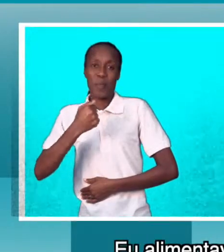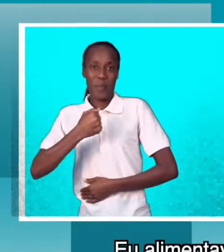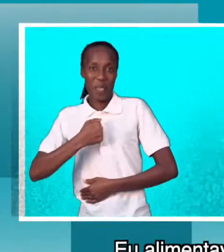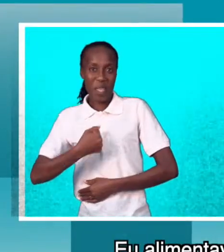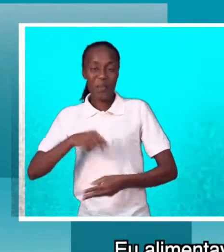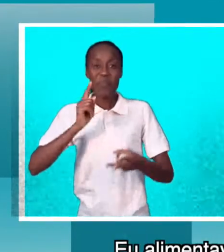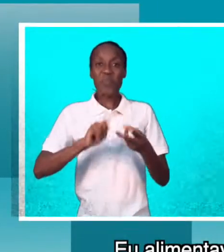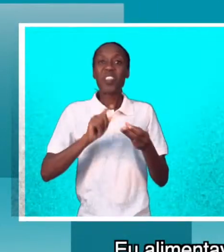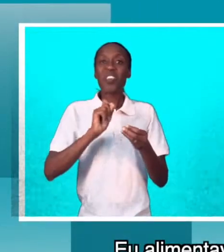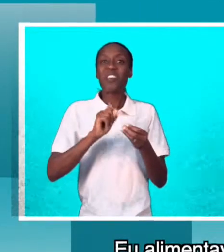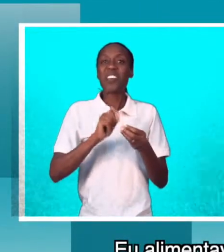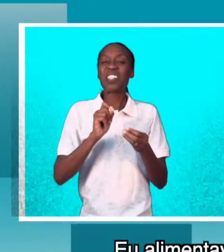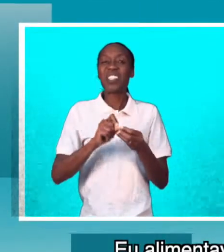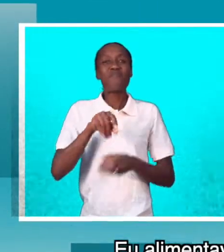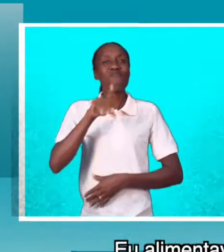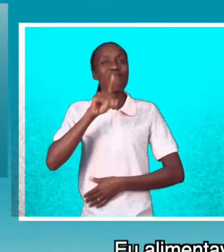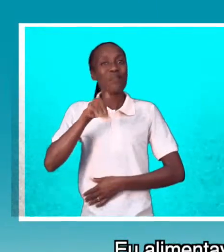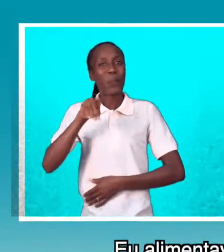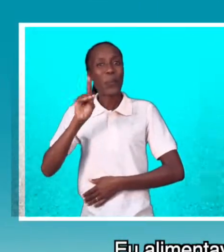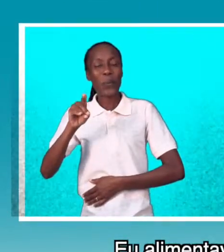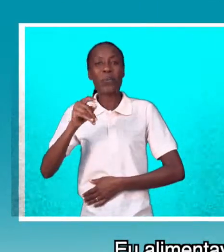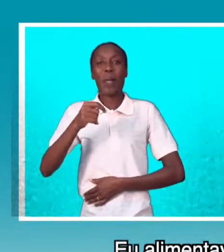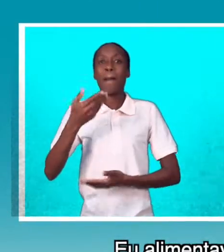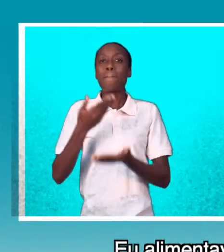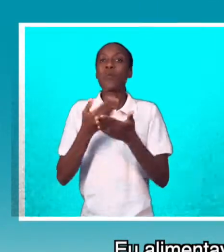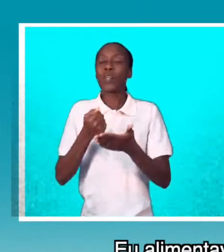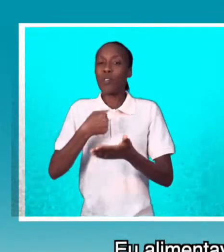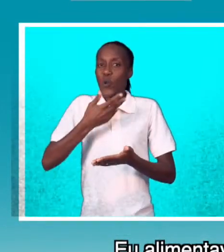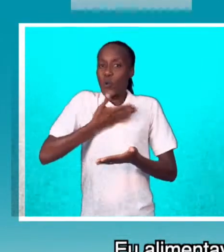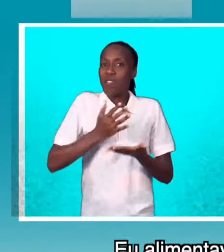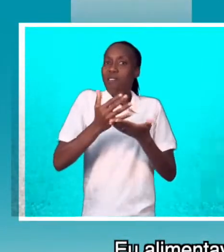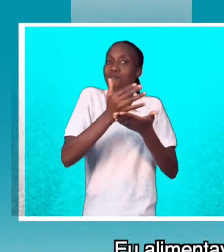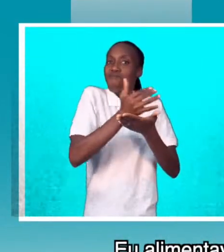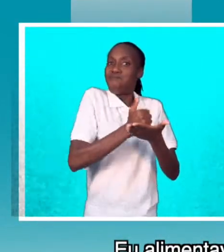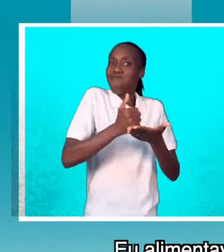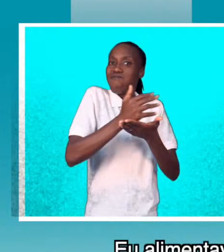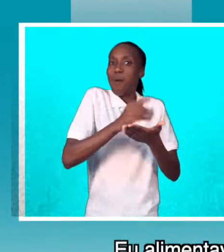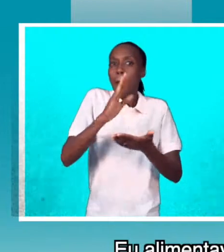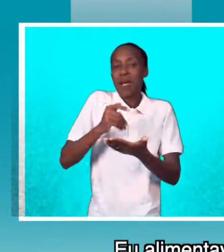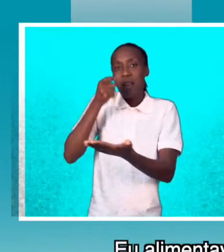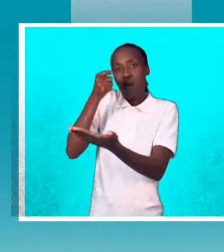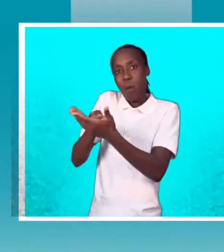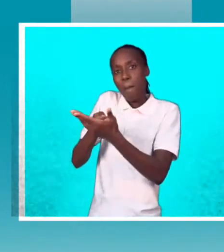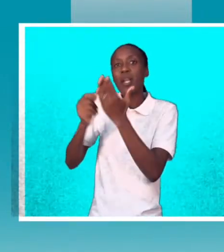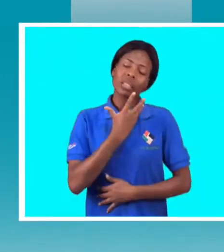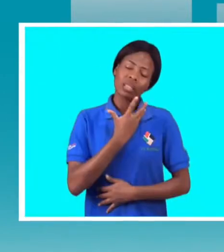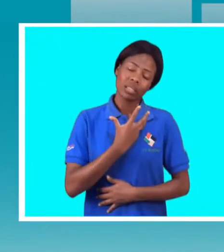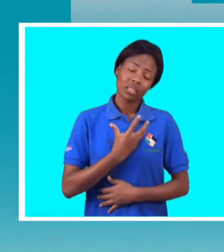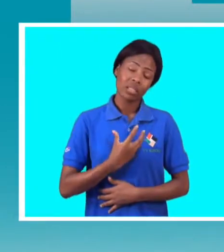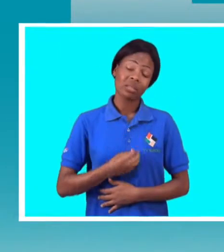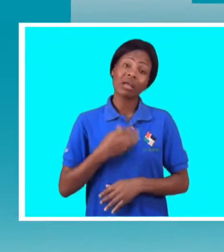daquilo, me prostituía para apanhar dinheiro para comprar.